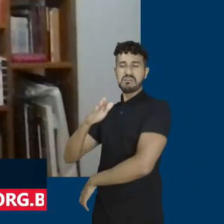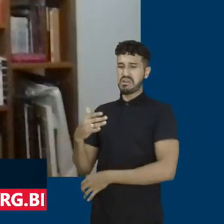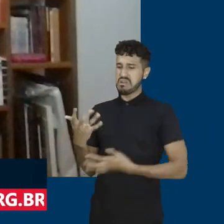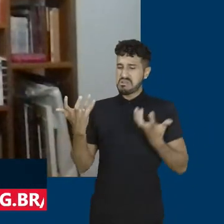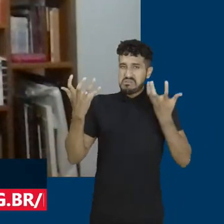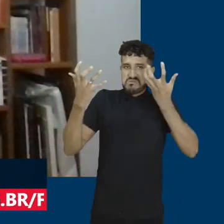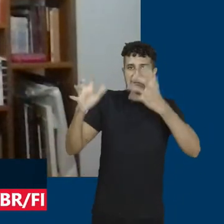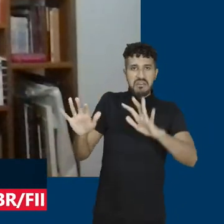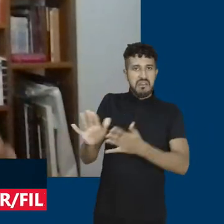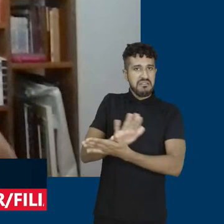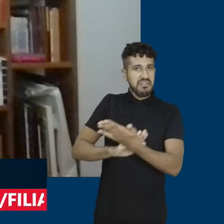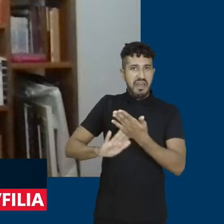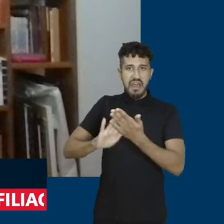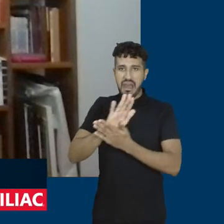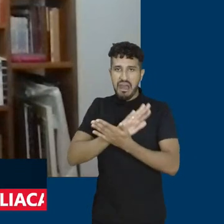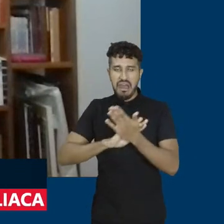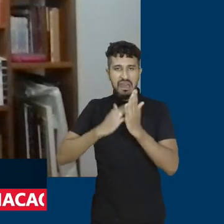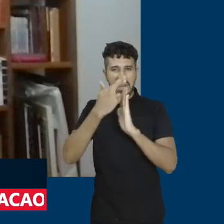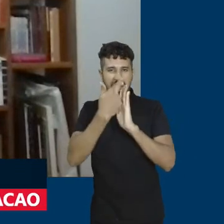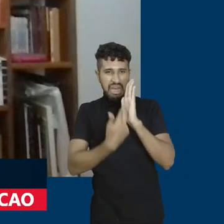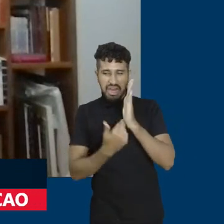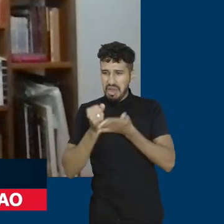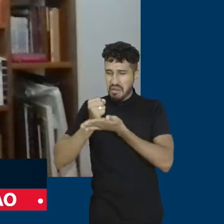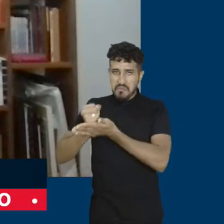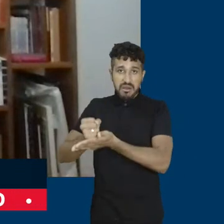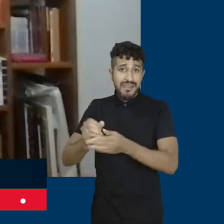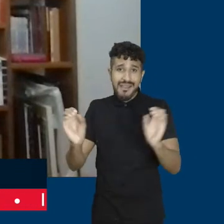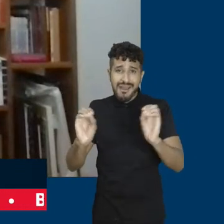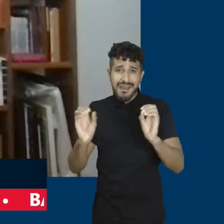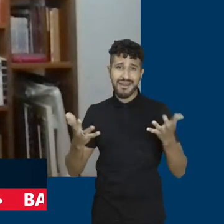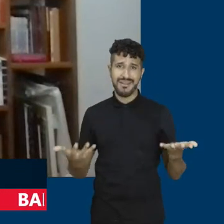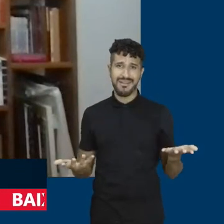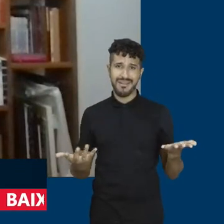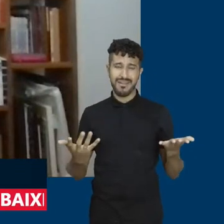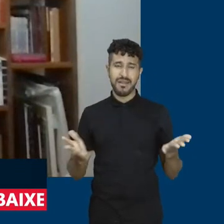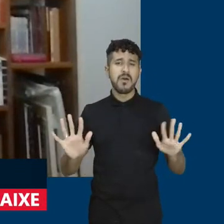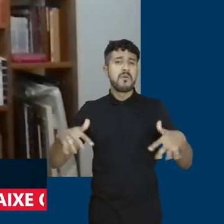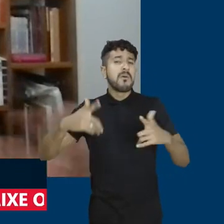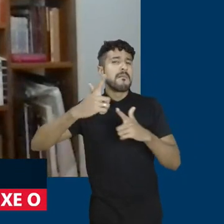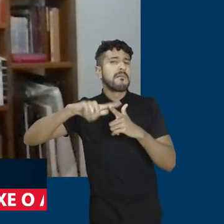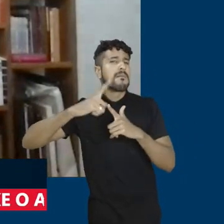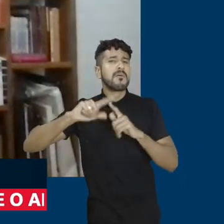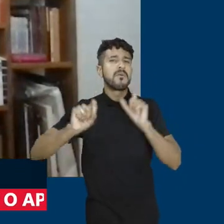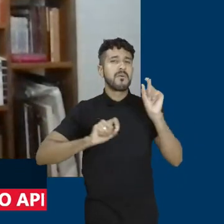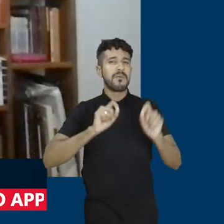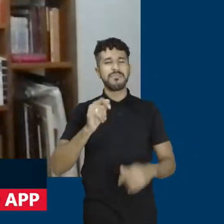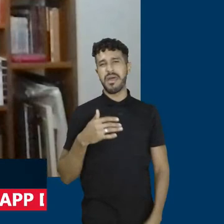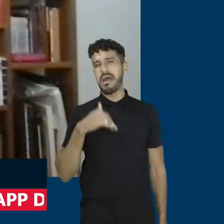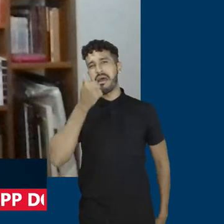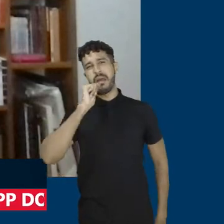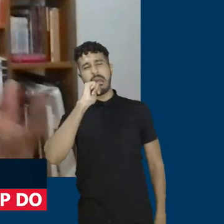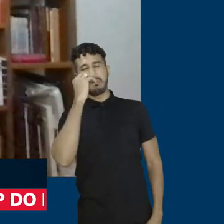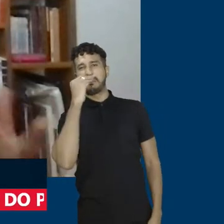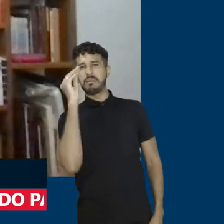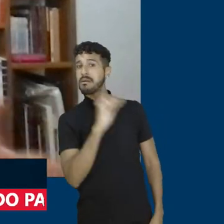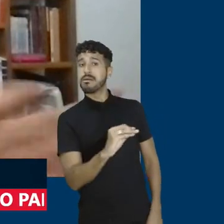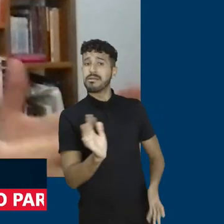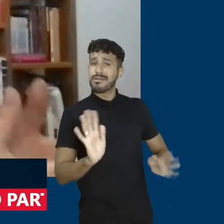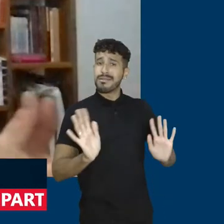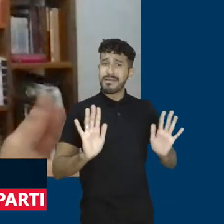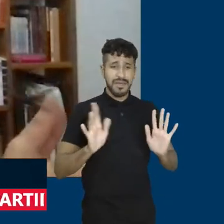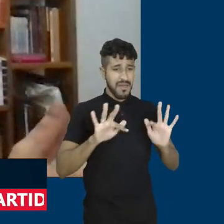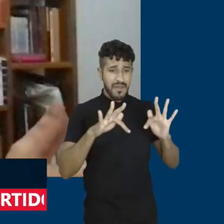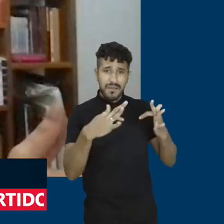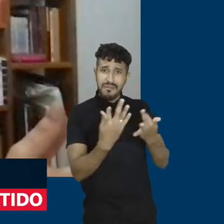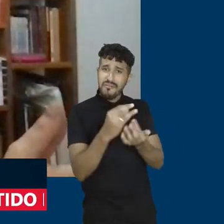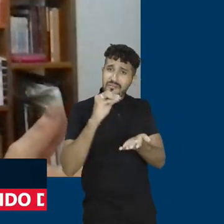acompanham mais as condicionalidades. Então, quando não acompanha, qual é o problema? Ah, e a mãe vai ser negligente? Não, não é. Essa família